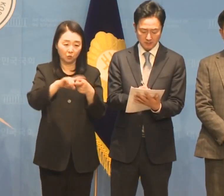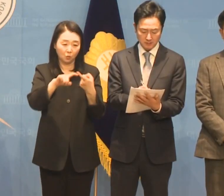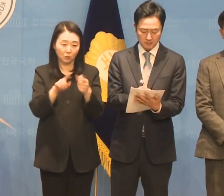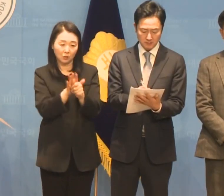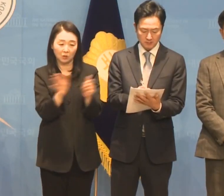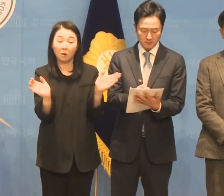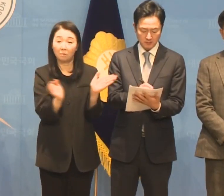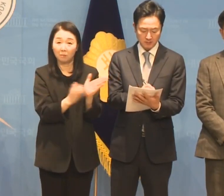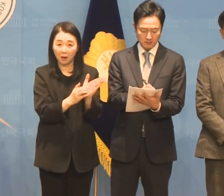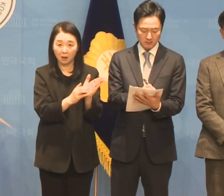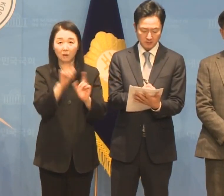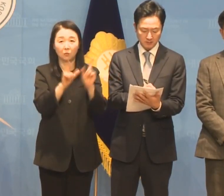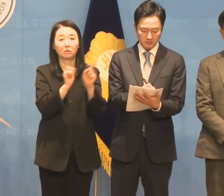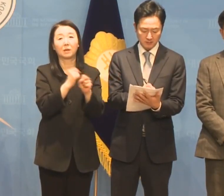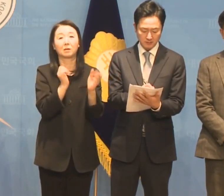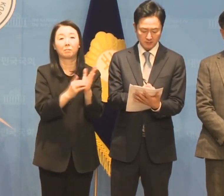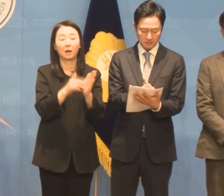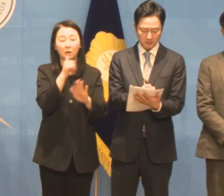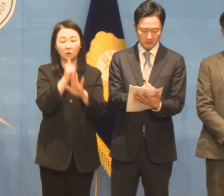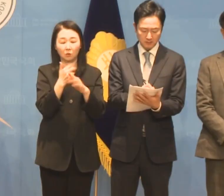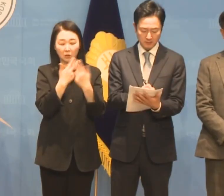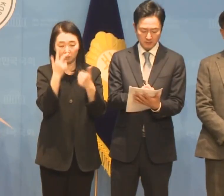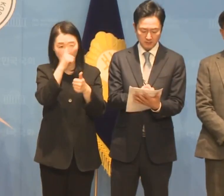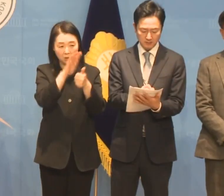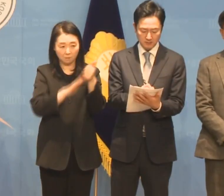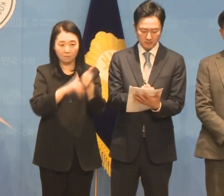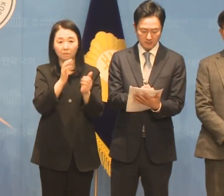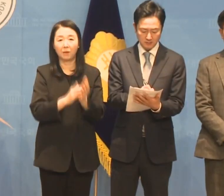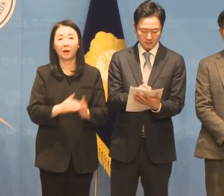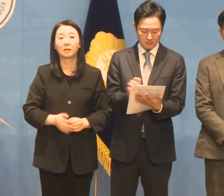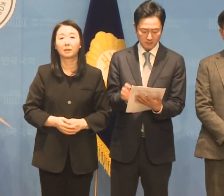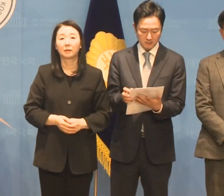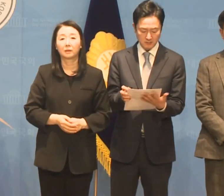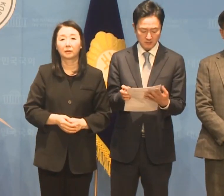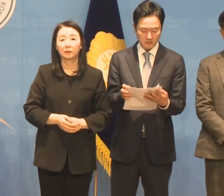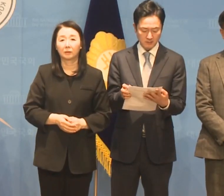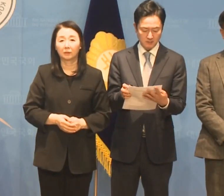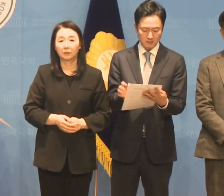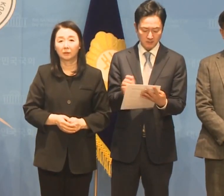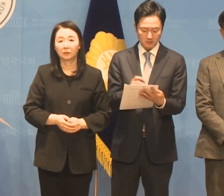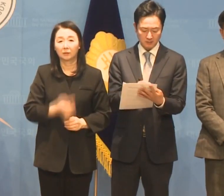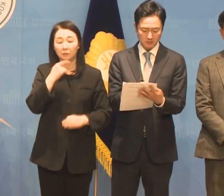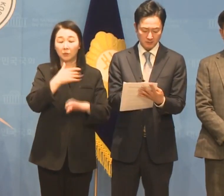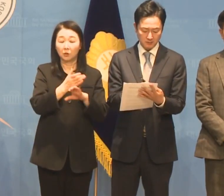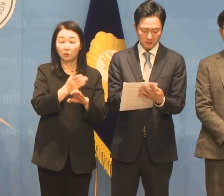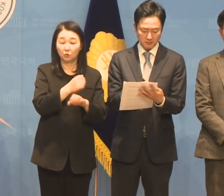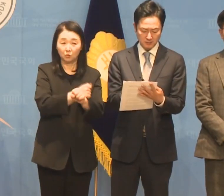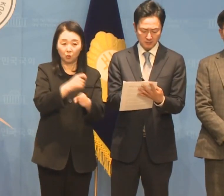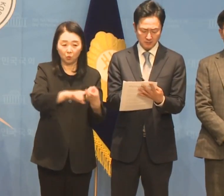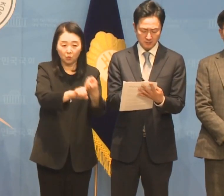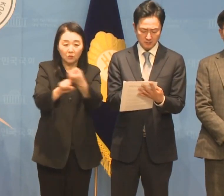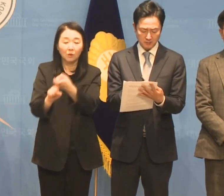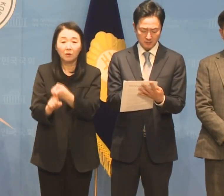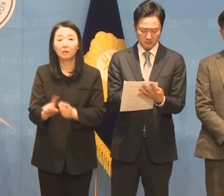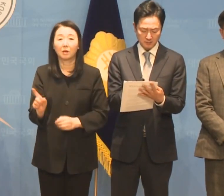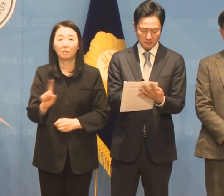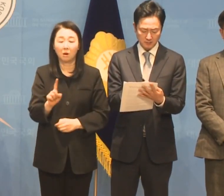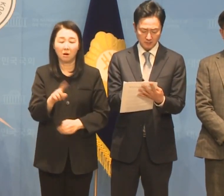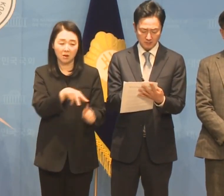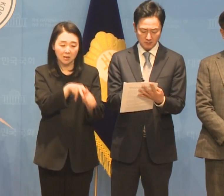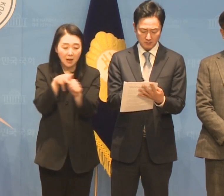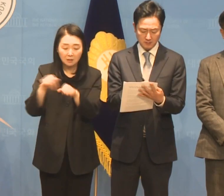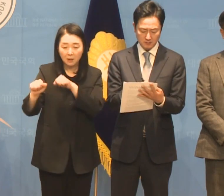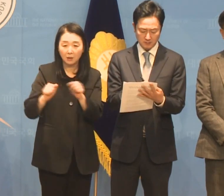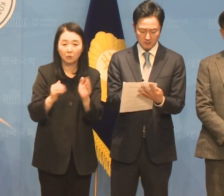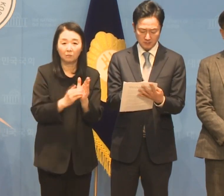주며 이재명 대표의 명예를 훼손하였습니다. 더 나아가 민주노총이 간첩질을 하는 조직이고 그러한